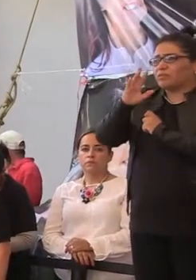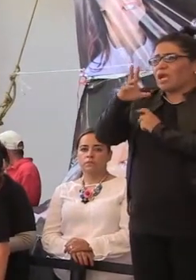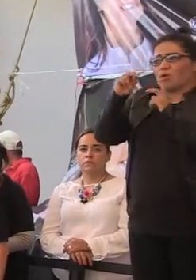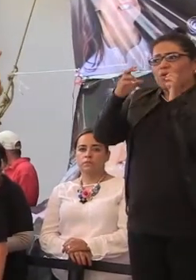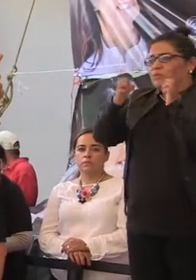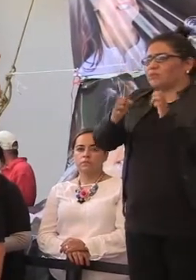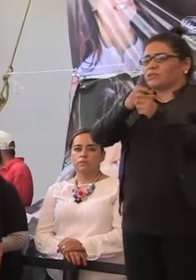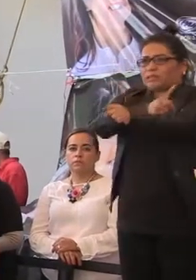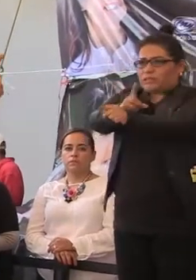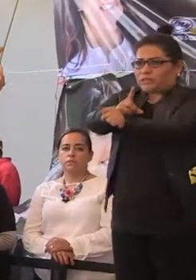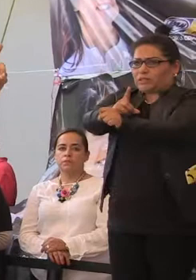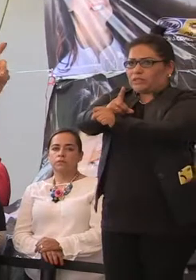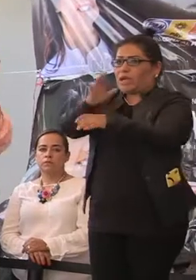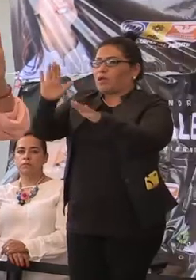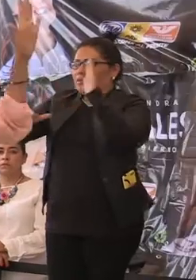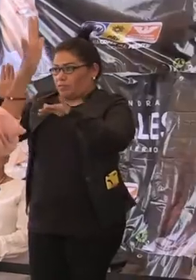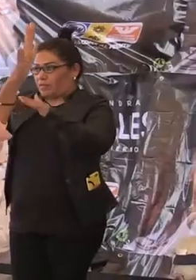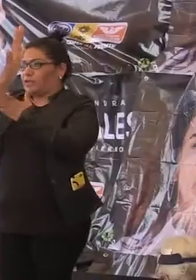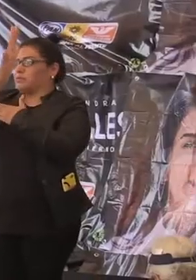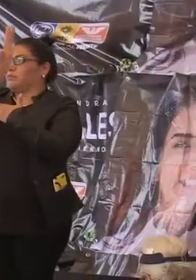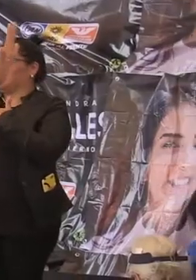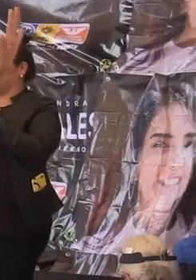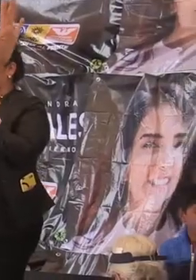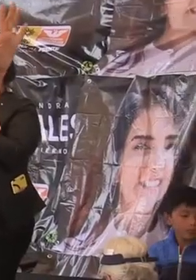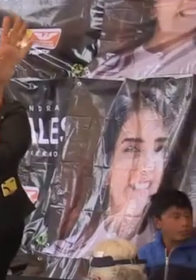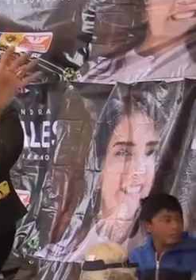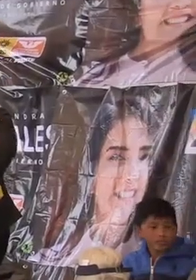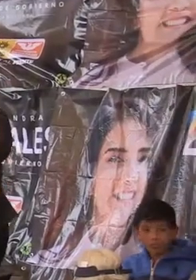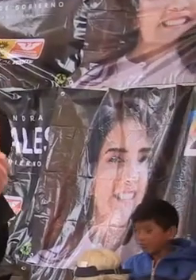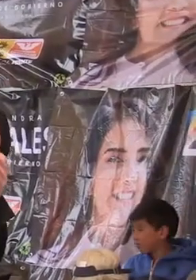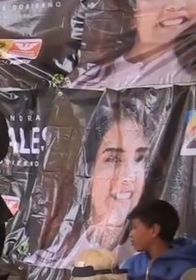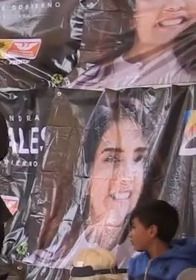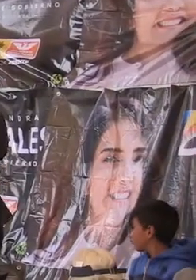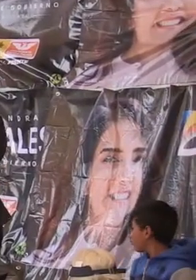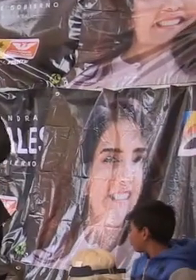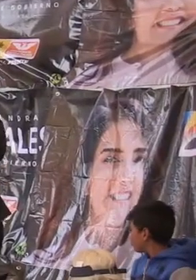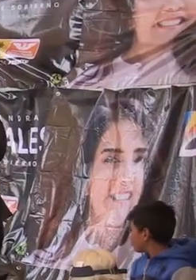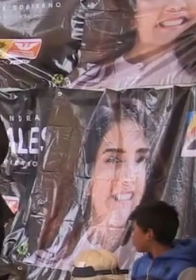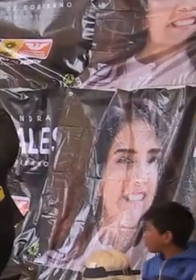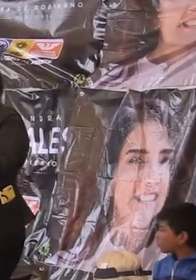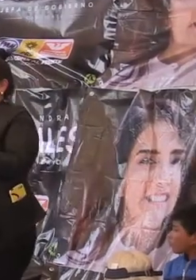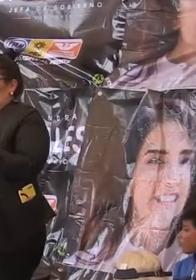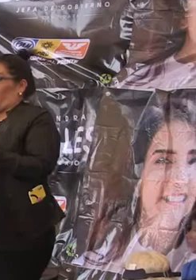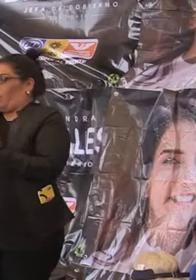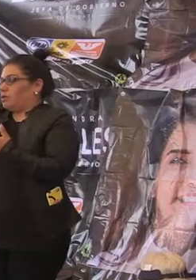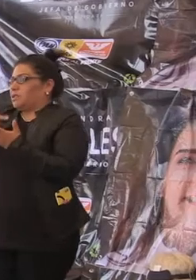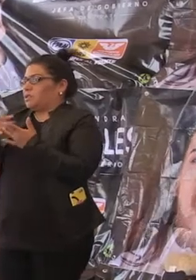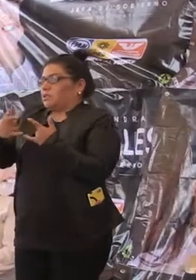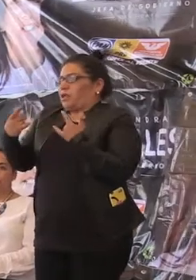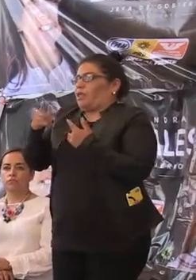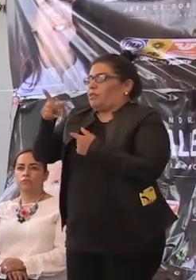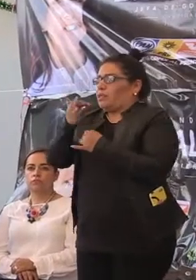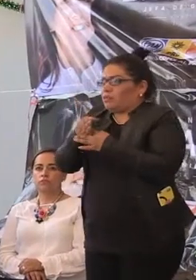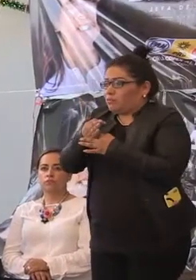está en esta delegación, porque a veces allá afuera, cuando uno se va a otro lado, algunos sí se andan creyendo esa historia de